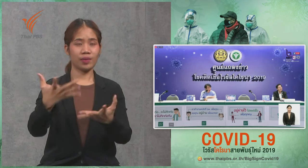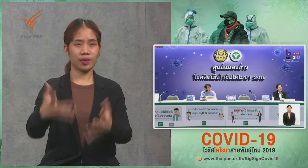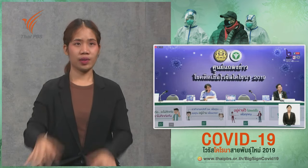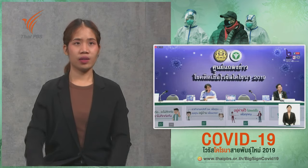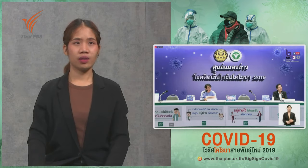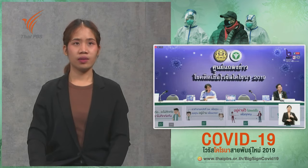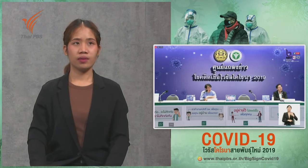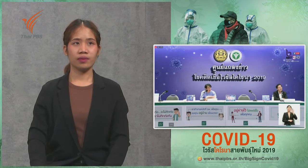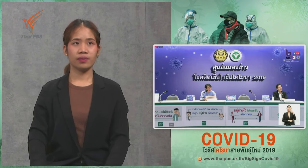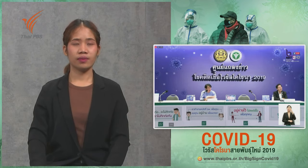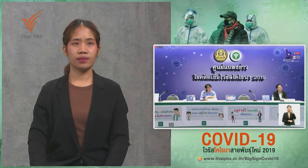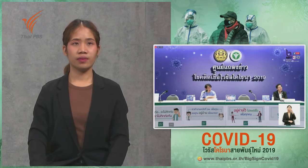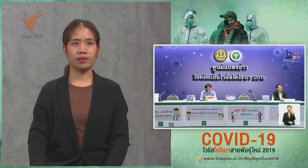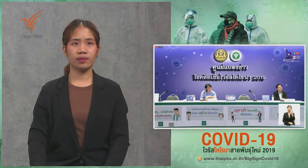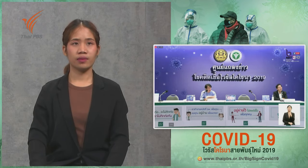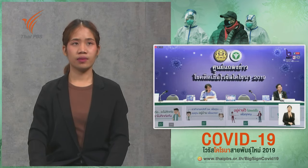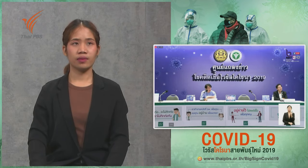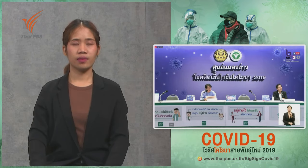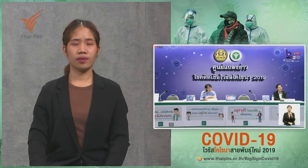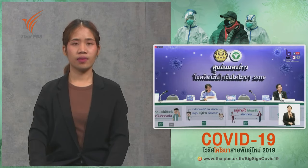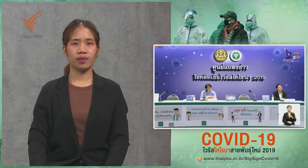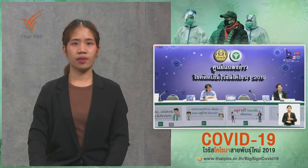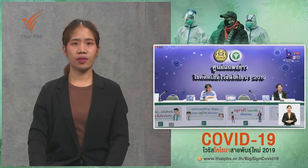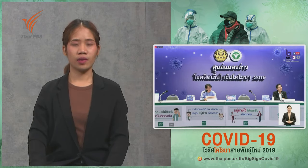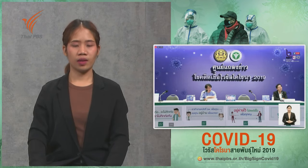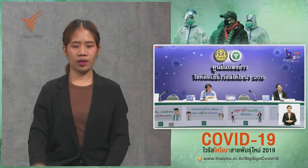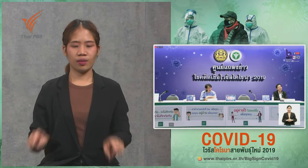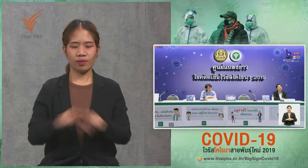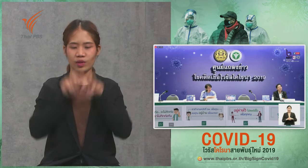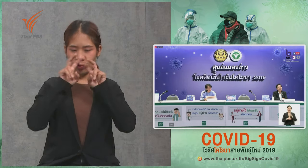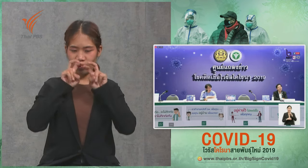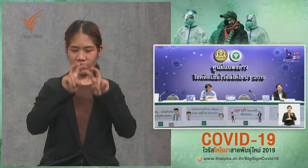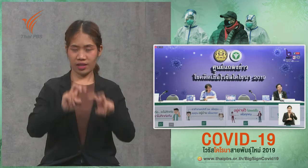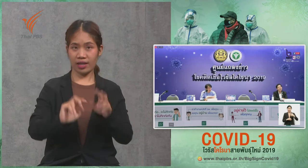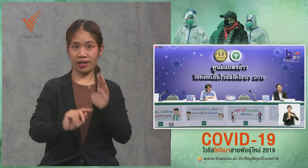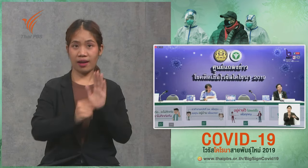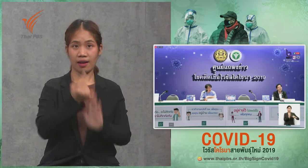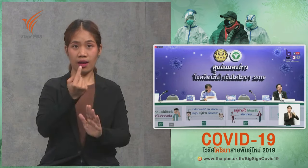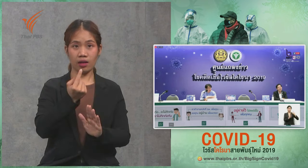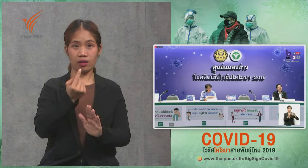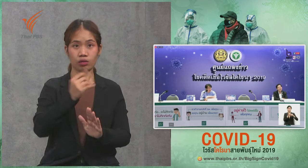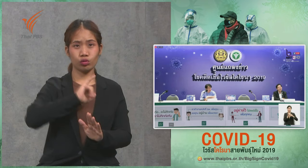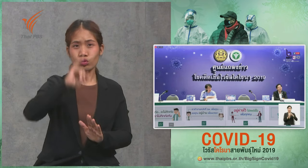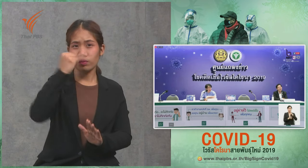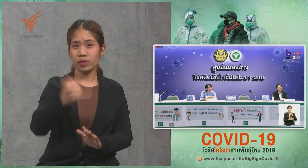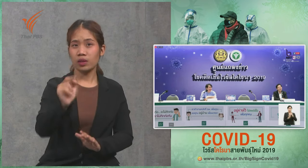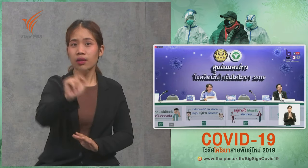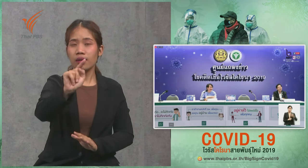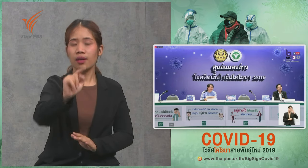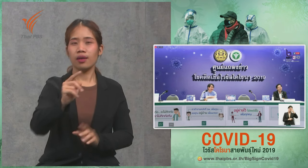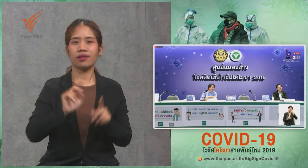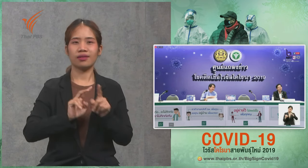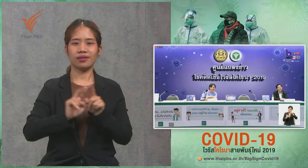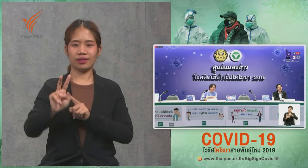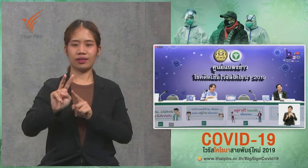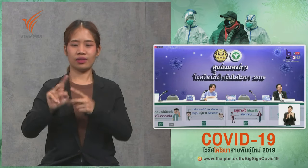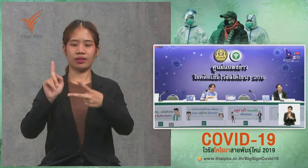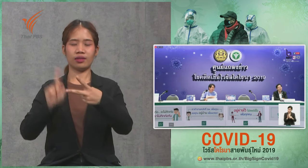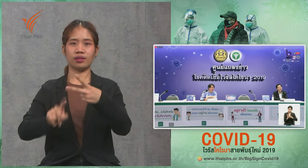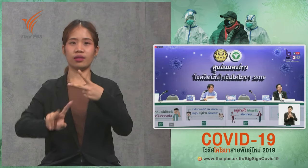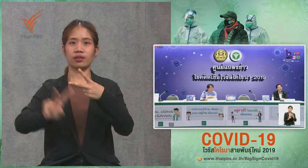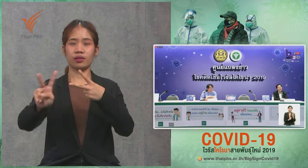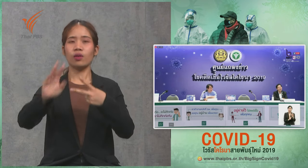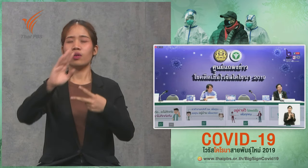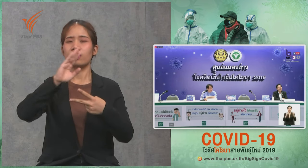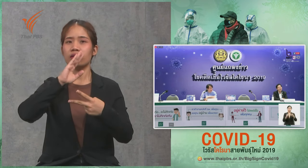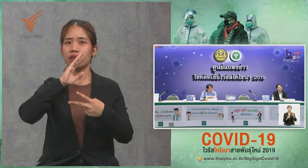คือ เป็นการวินิจฉัยโรคตั้งแต่แรกกับผิดพลาดหรือเปล่าคะอันที่สองคือกรณีที่สองคือถ้